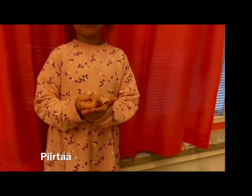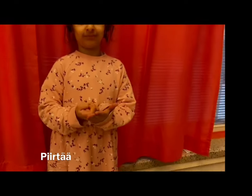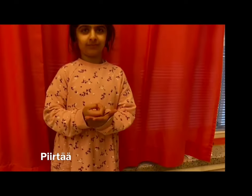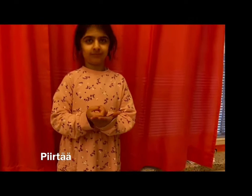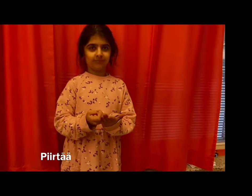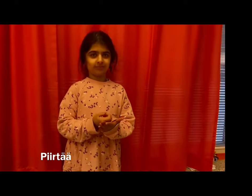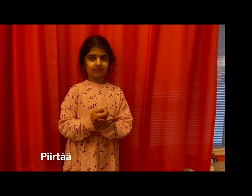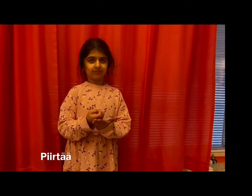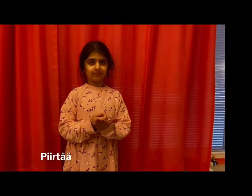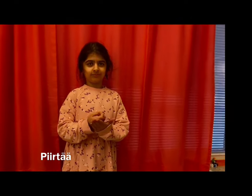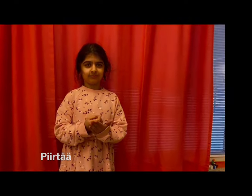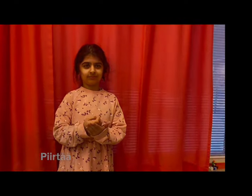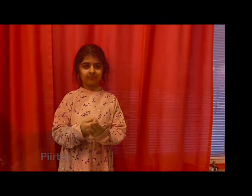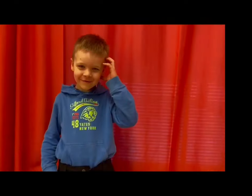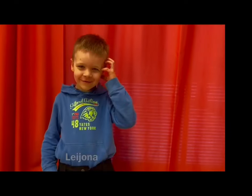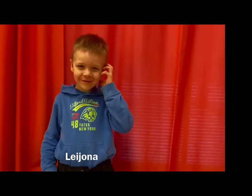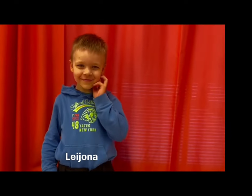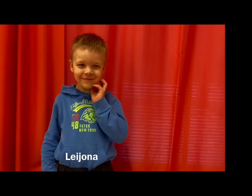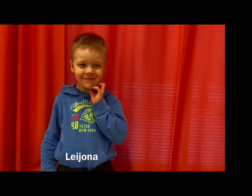piirtää,